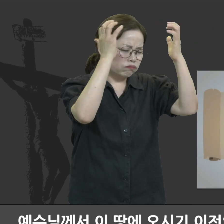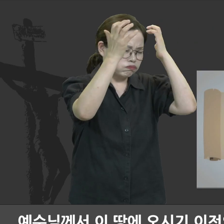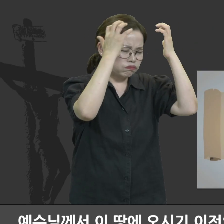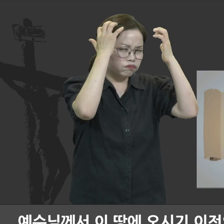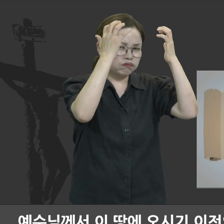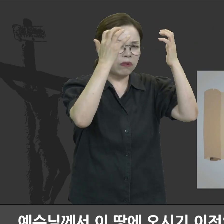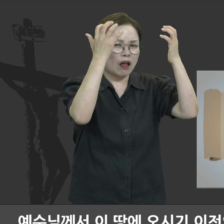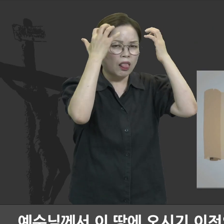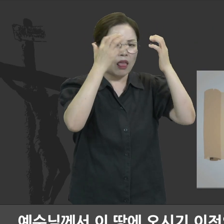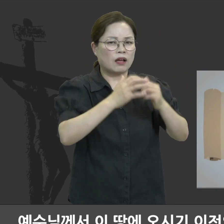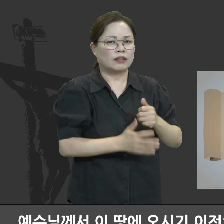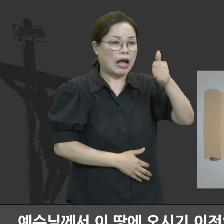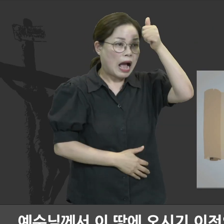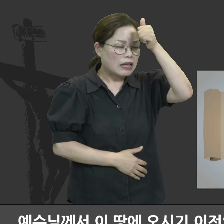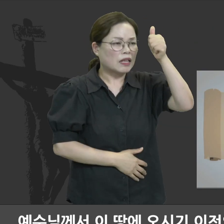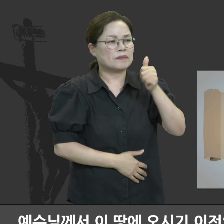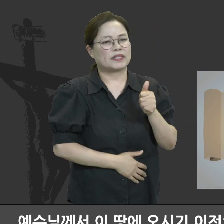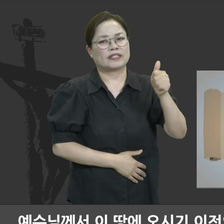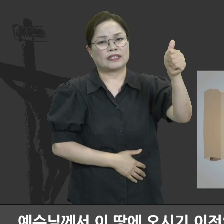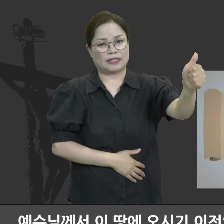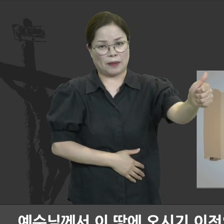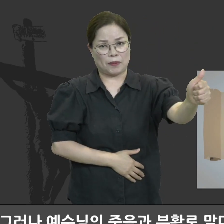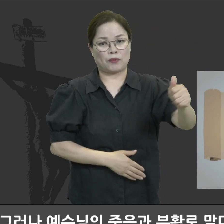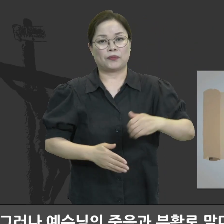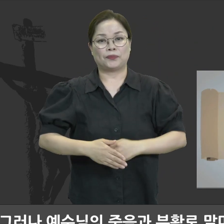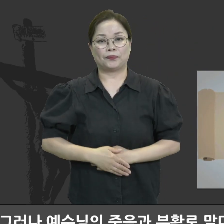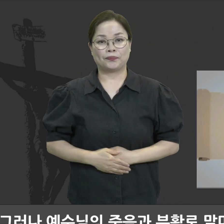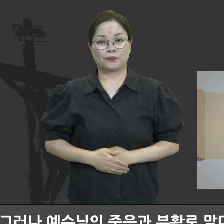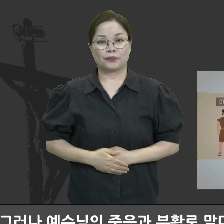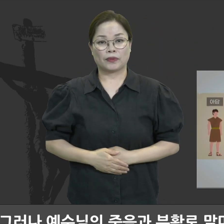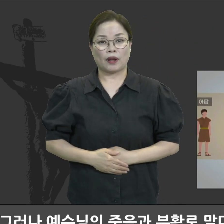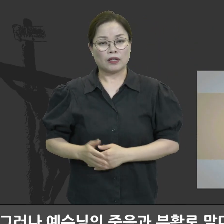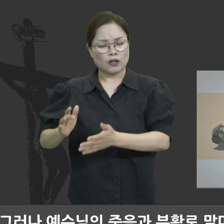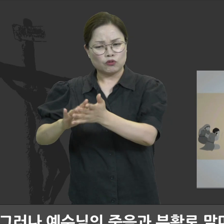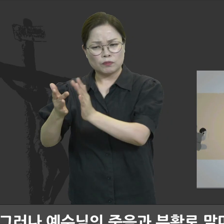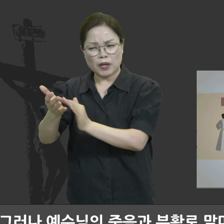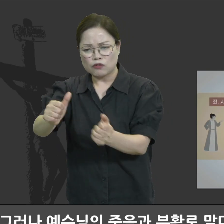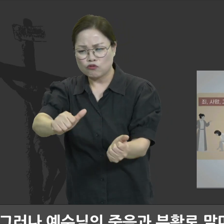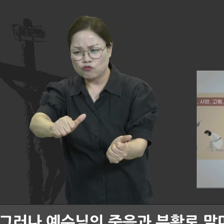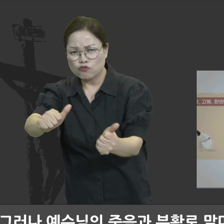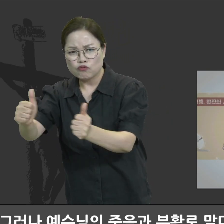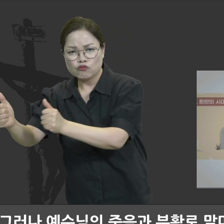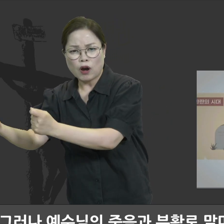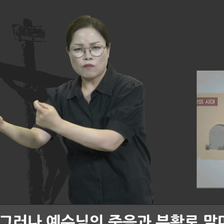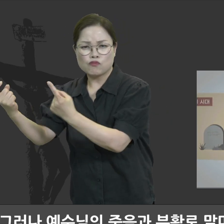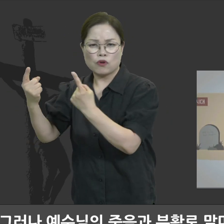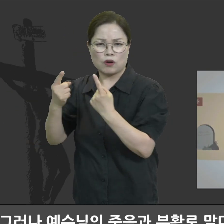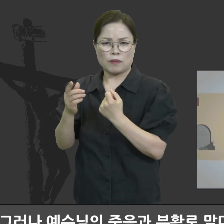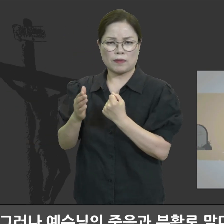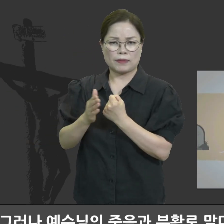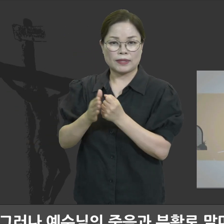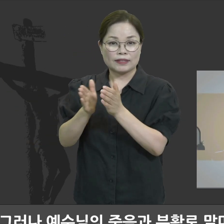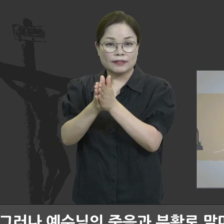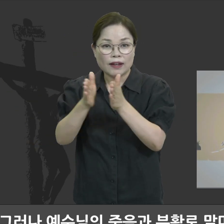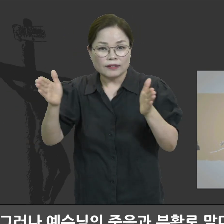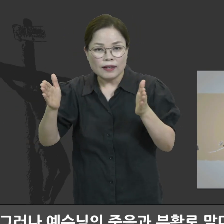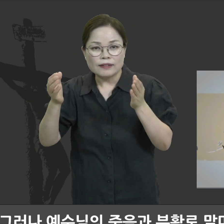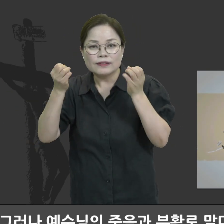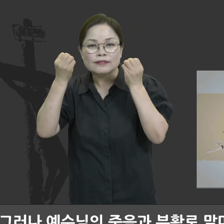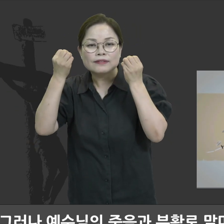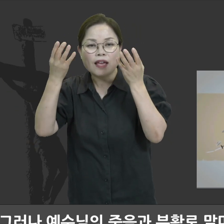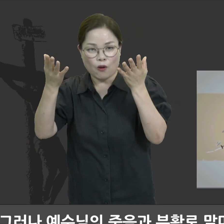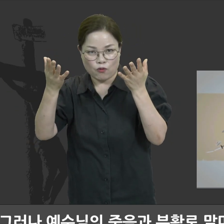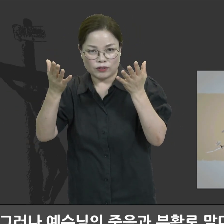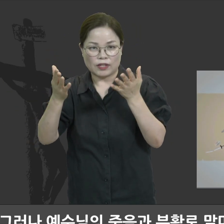시대로 아담이 이 시대를 대표합니다. 그러나 예수님의 죽음과 부활로 말미암아 시작된 새